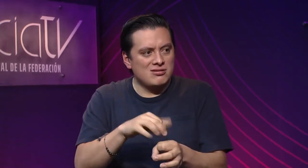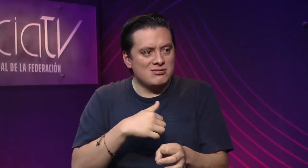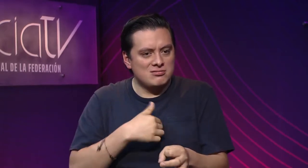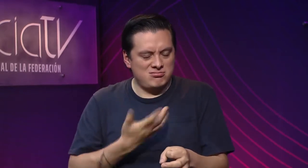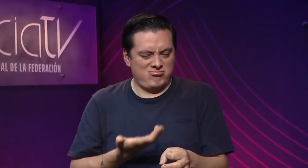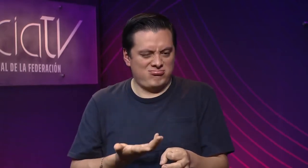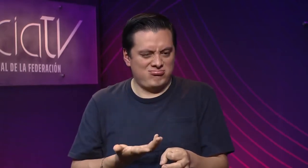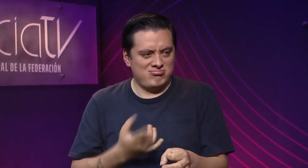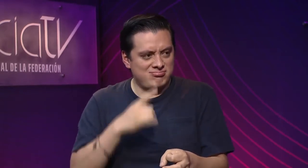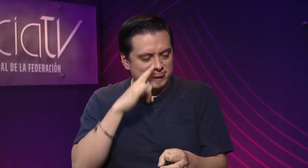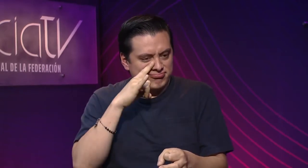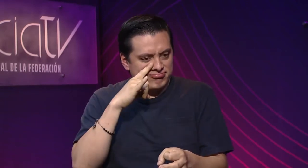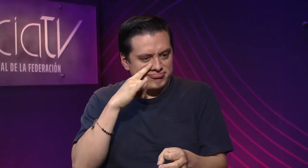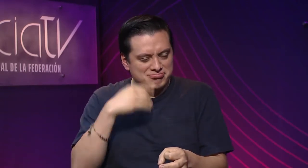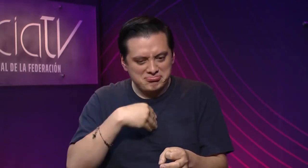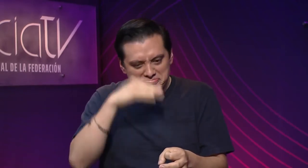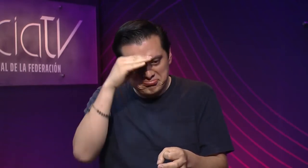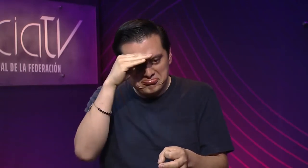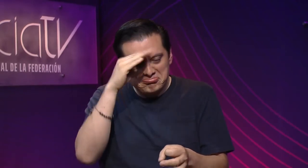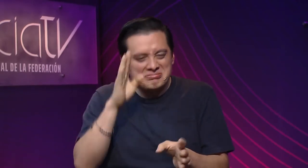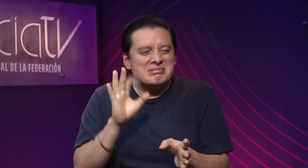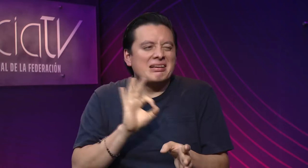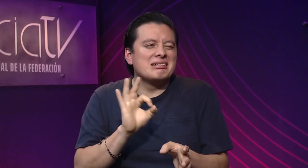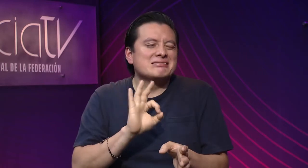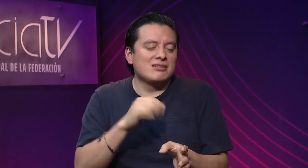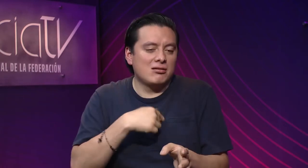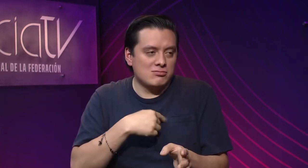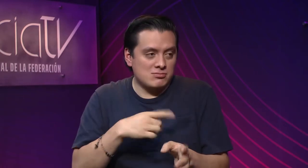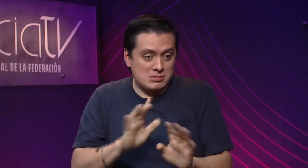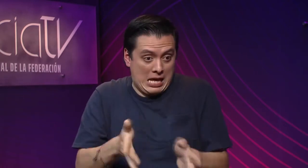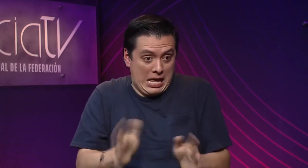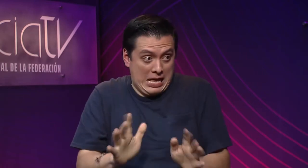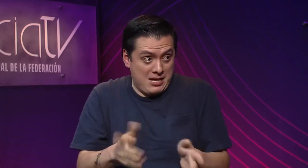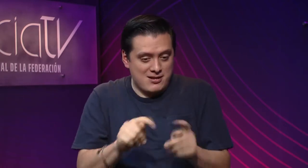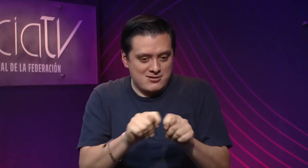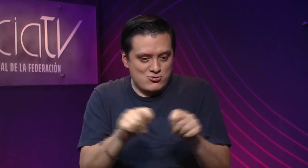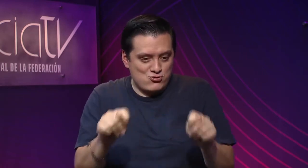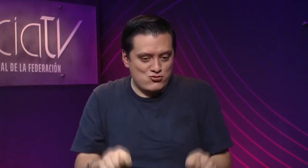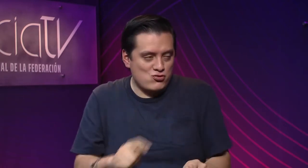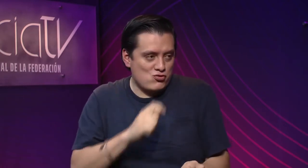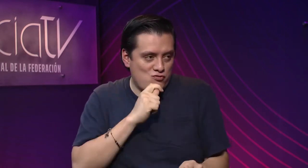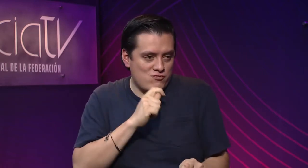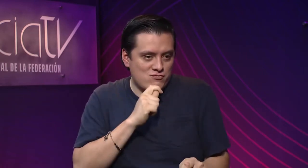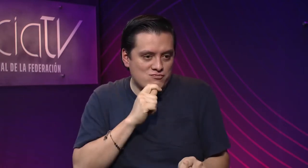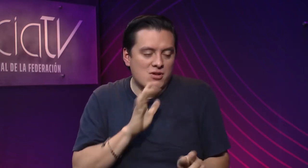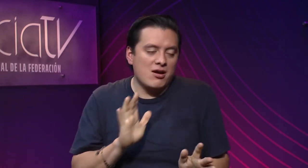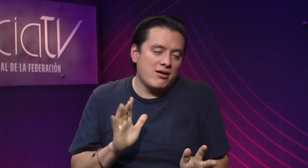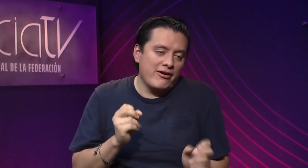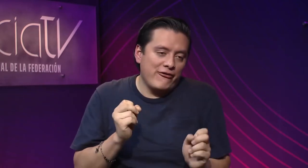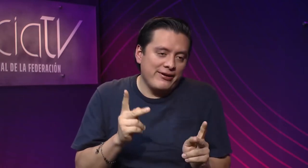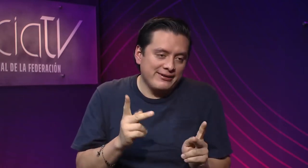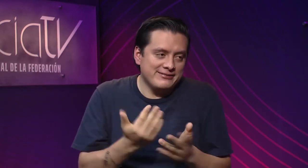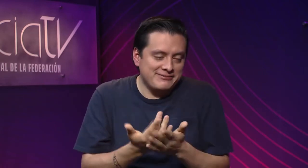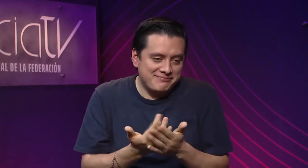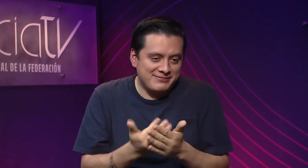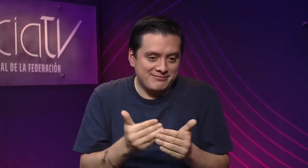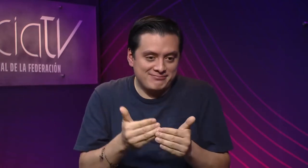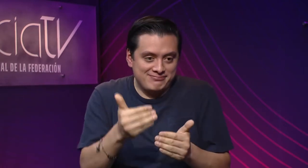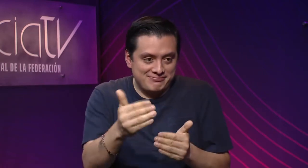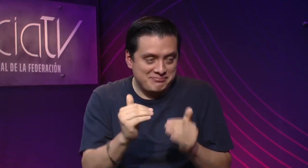a trabajar, pero el puesto que me dieron era un puesto de mecánico. Y me ponían a atornillar cosas y ya. Yo dije, bueno, quizás es porque aún